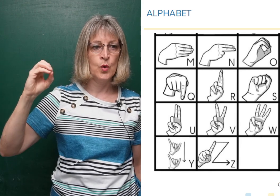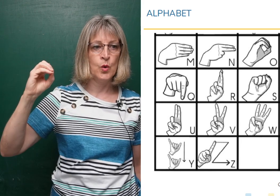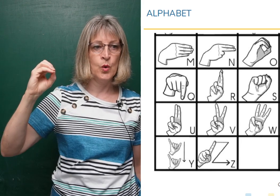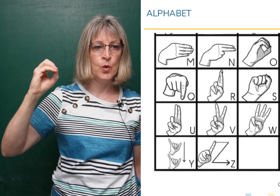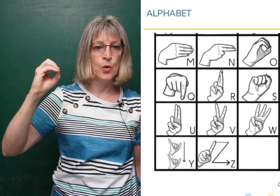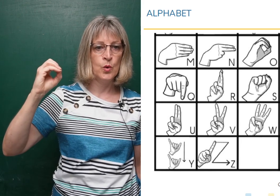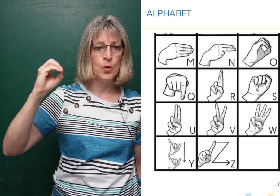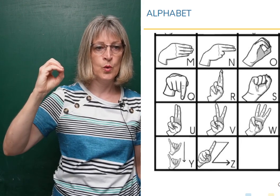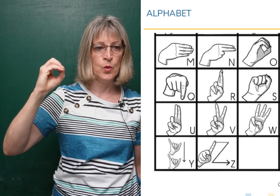O.